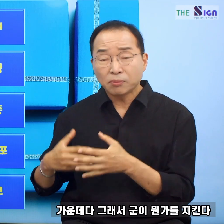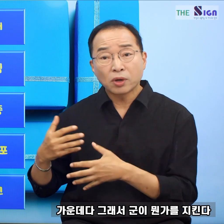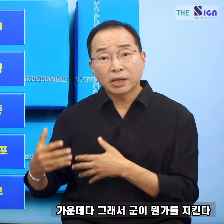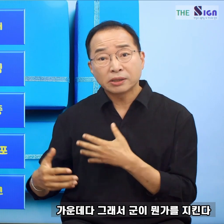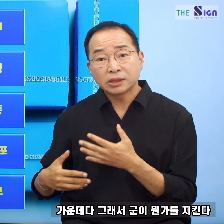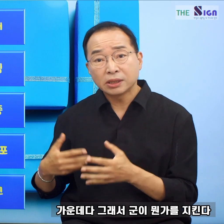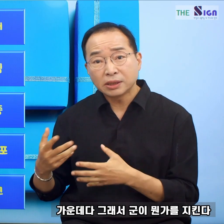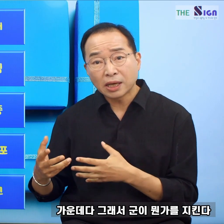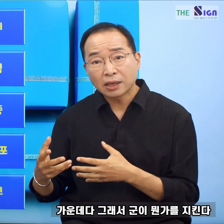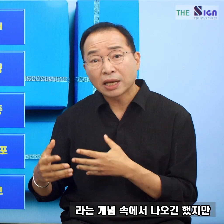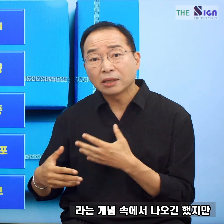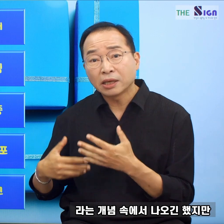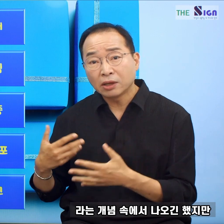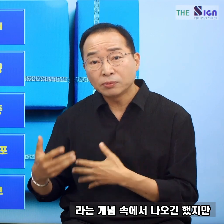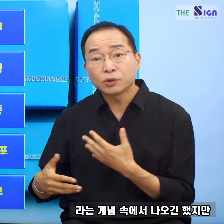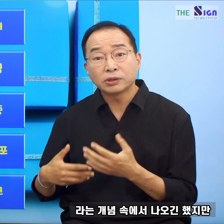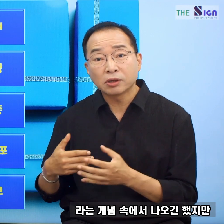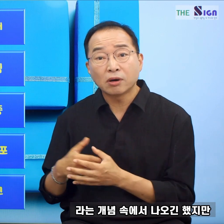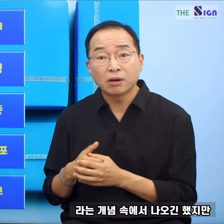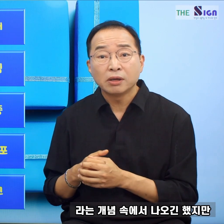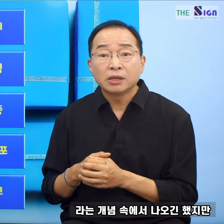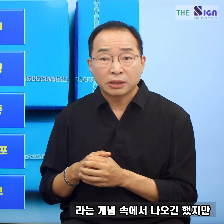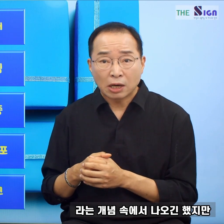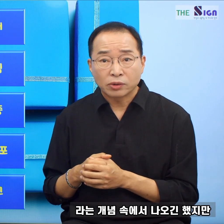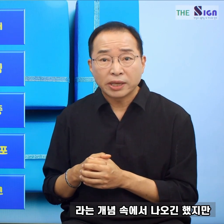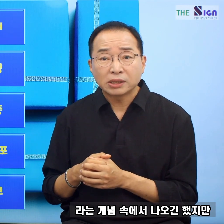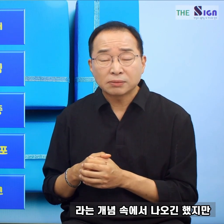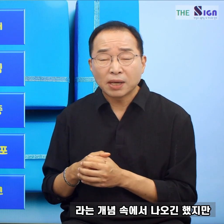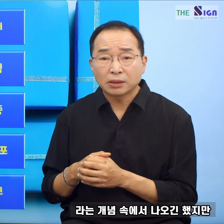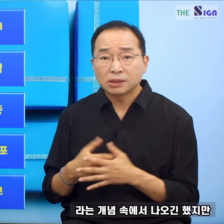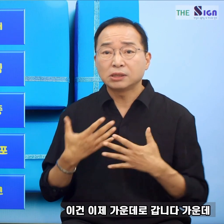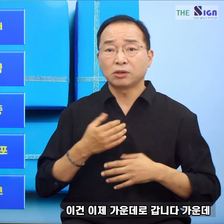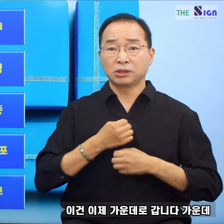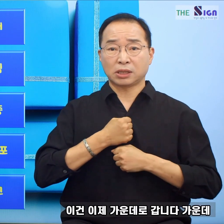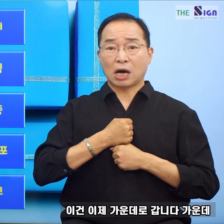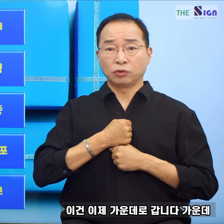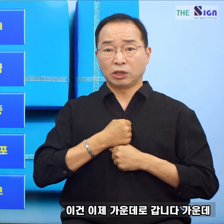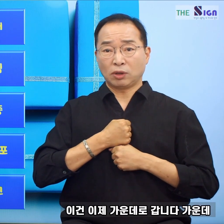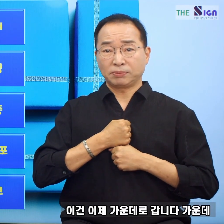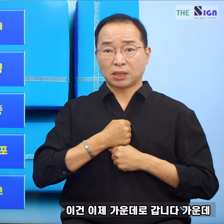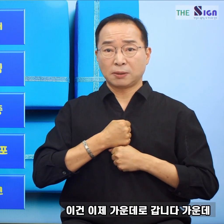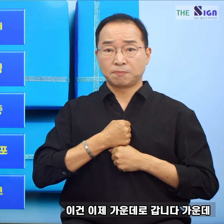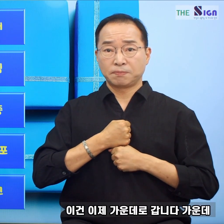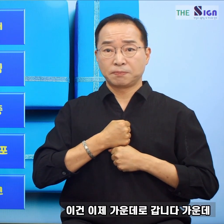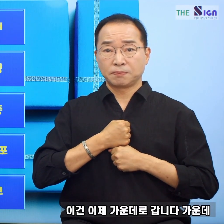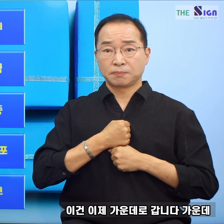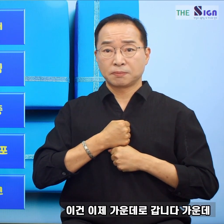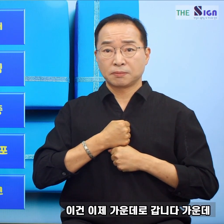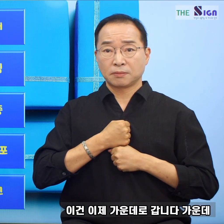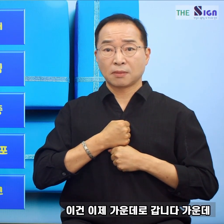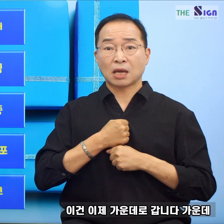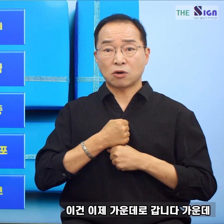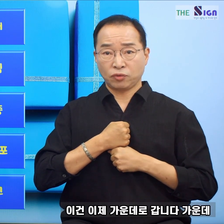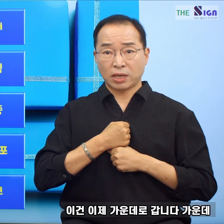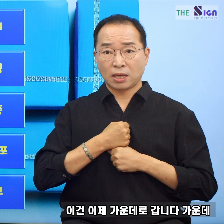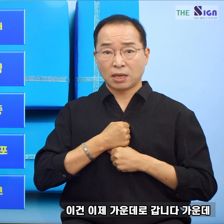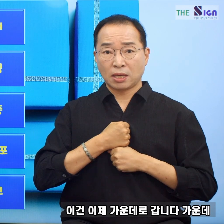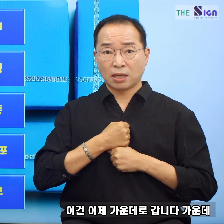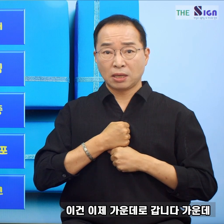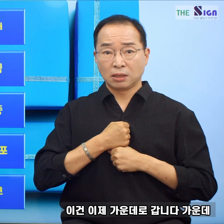뭔가를 지킨다라는 개념 속에서 나오긴 했지만 이건 이제 가운데로 갑니다. 가운데.